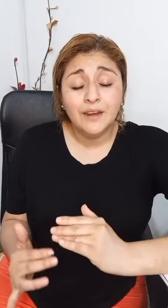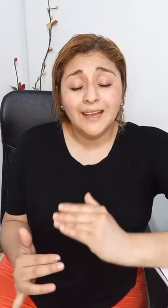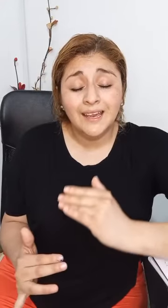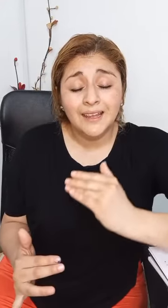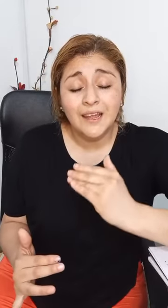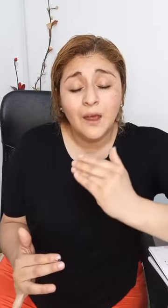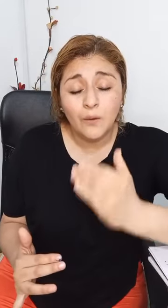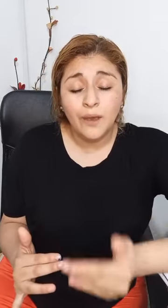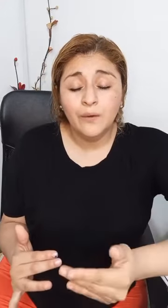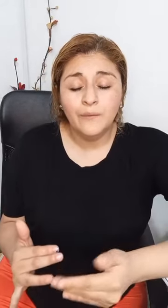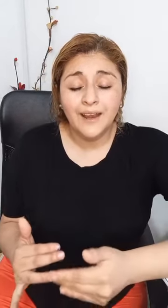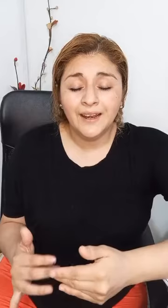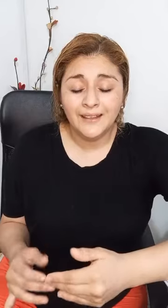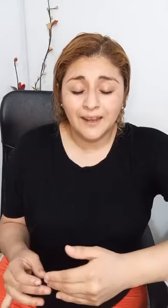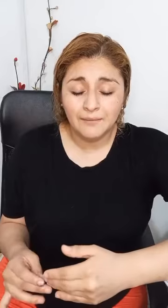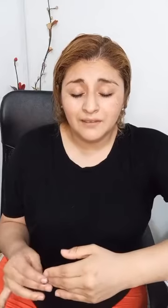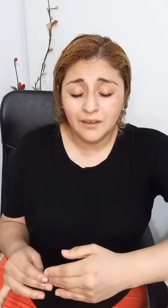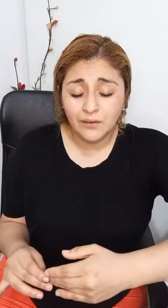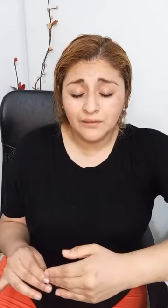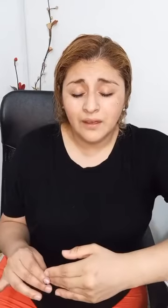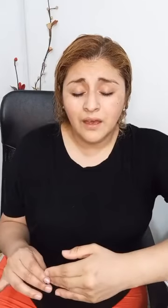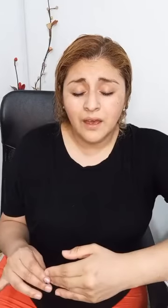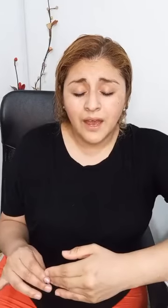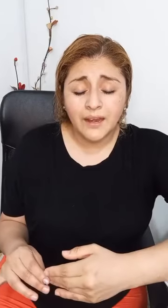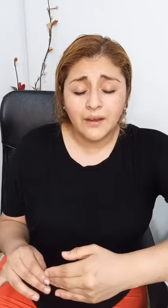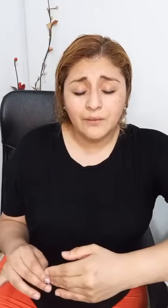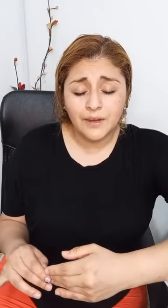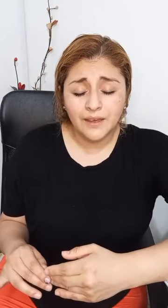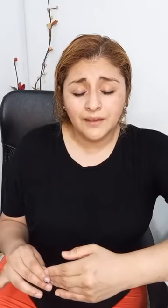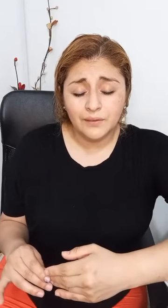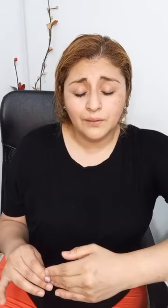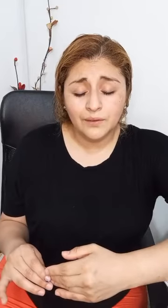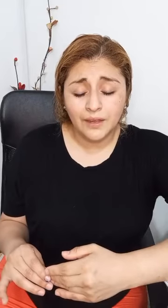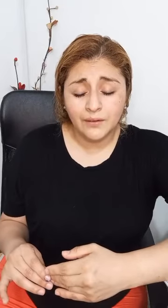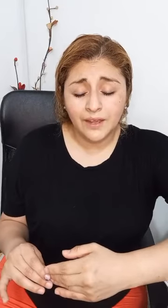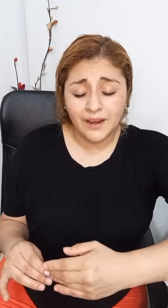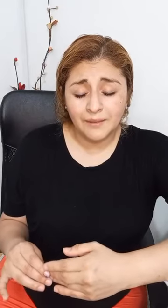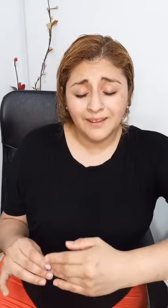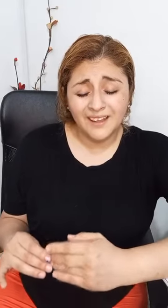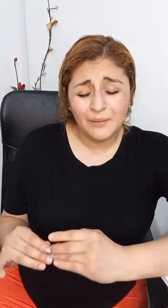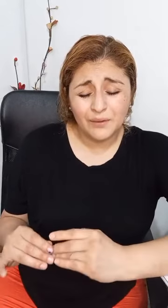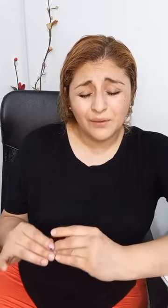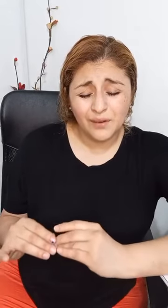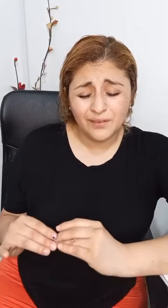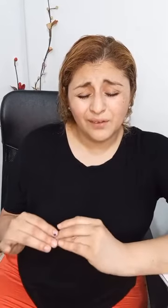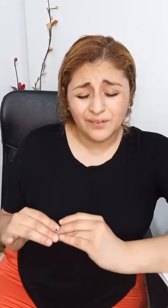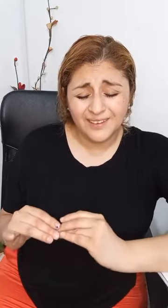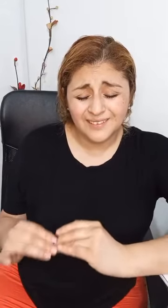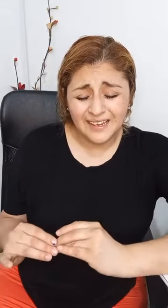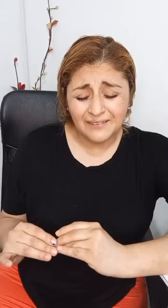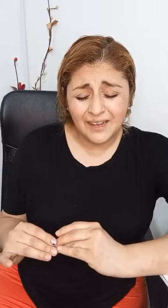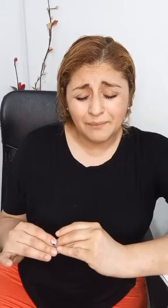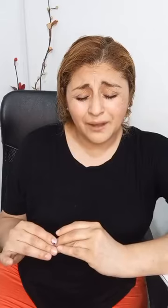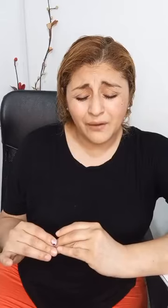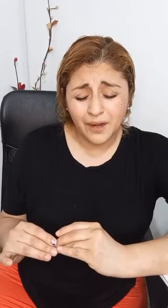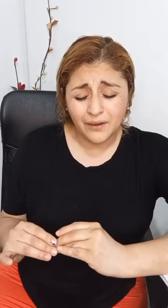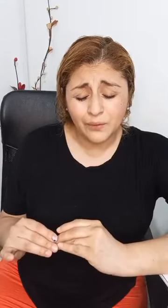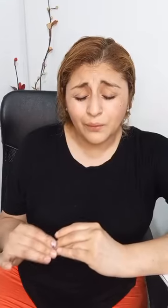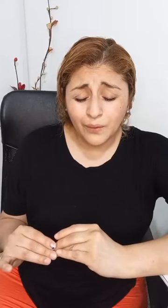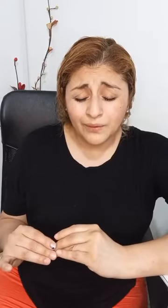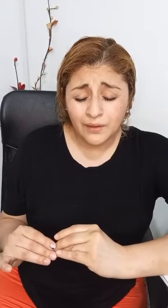mismo, señor, las que luego verán la transmisión. En el nombre de Jesús, señor, que realmente tengamos un corazón sensible